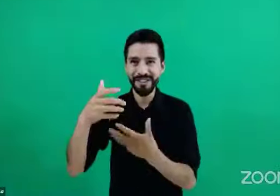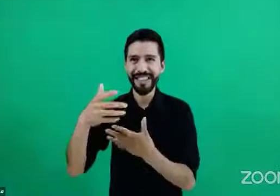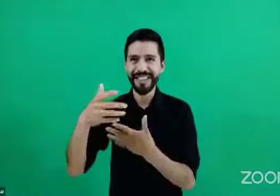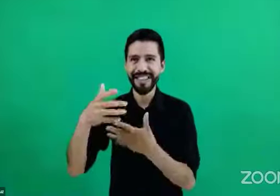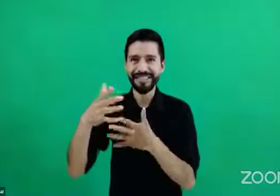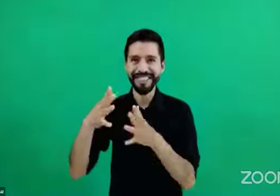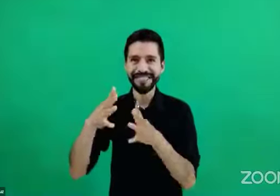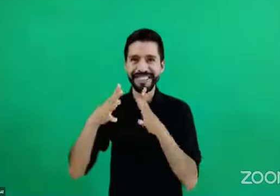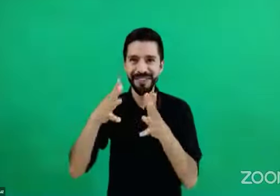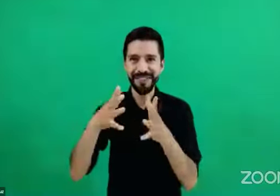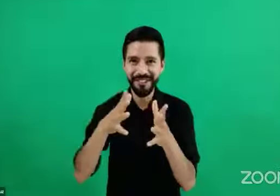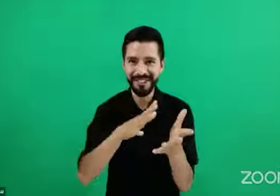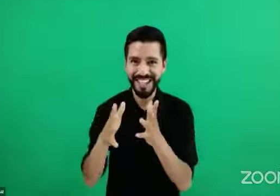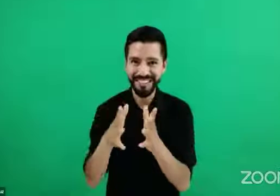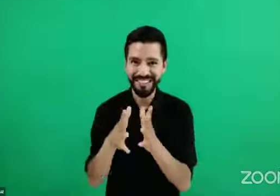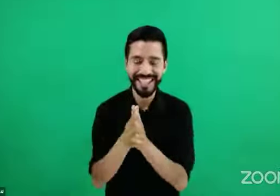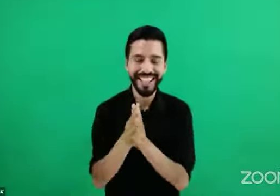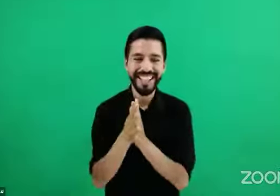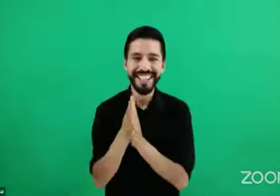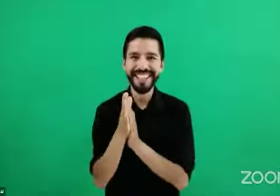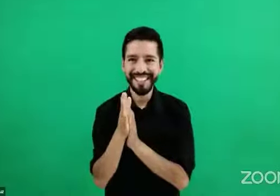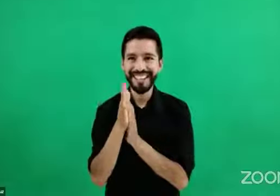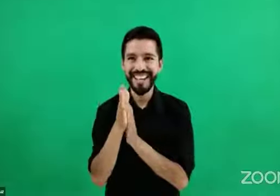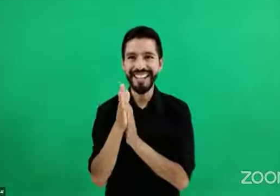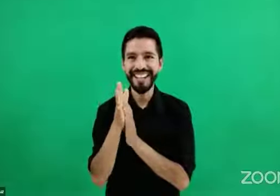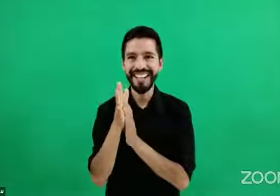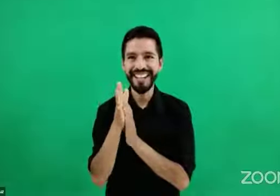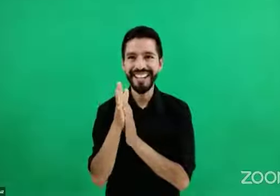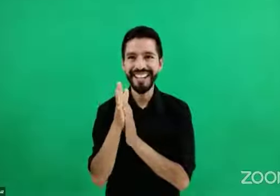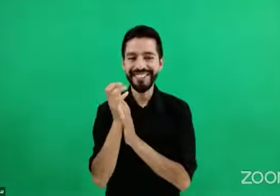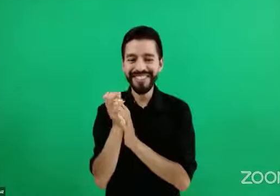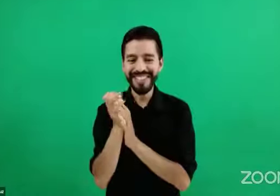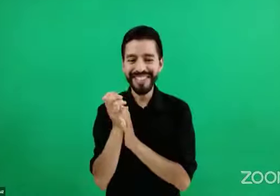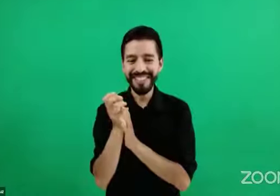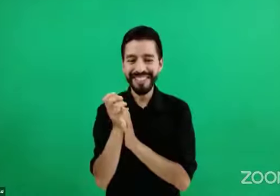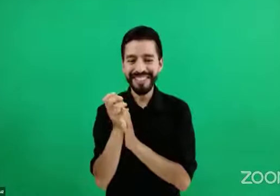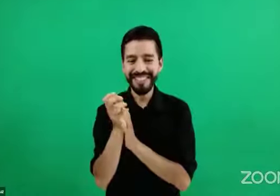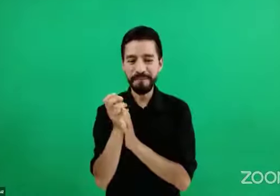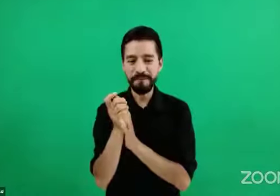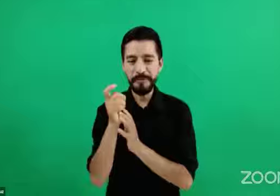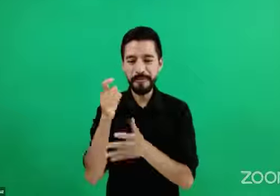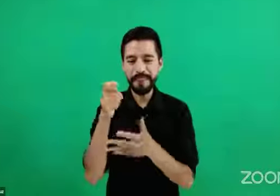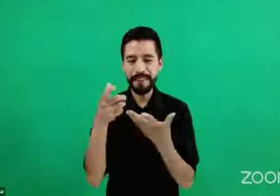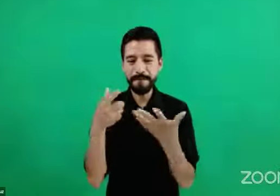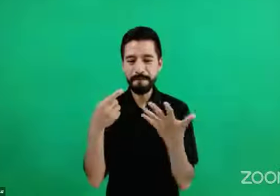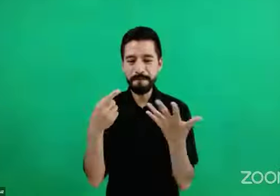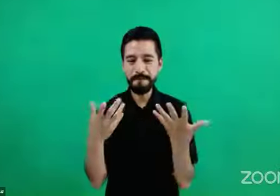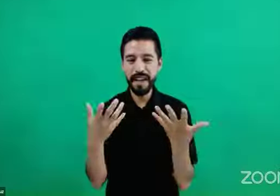neurosinergia? Bueno, espero pronunciarlo bien. Ajá. Entonces,